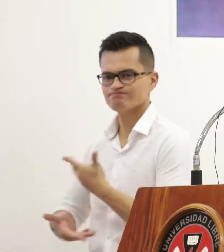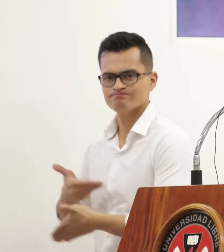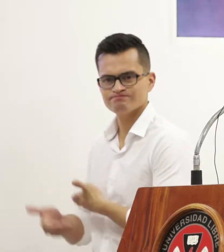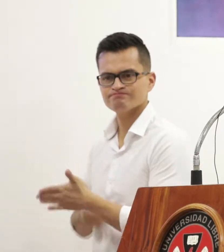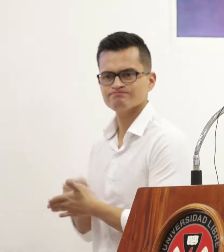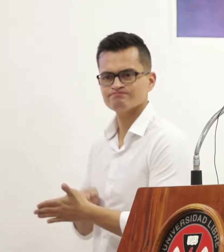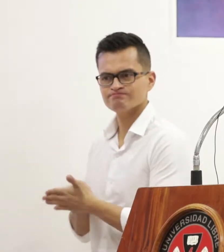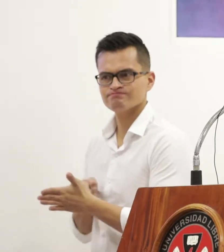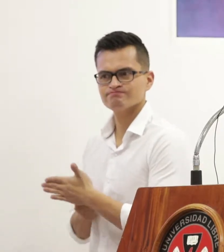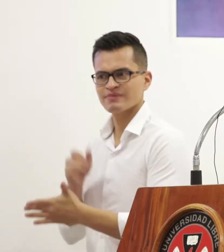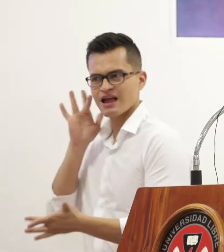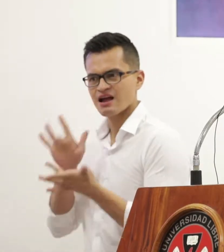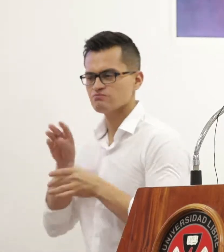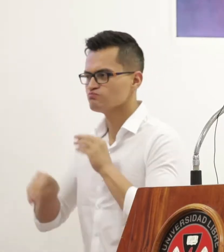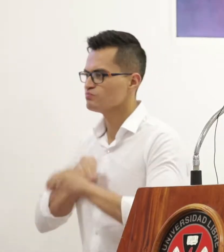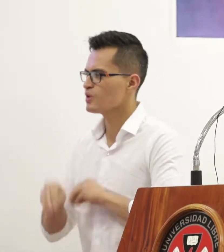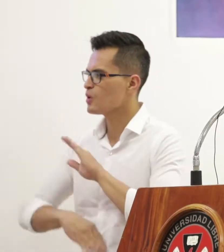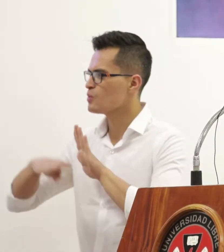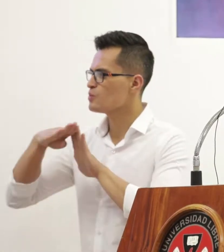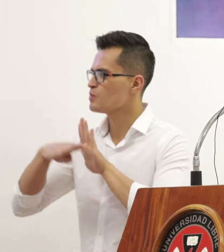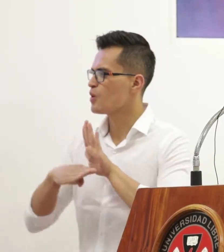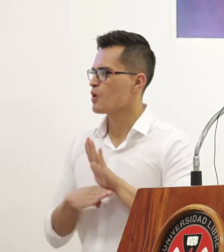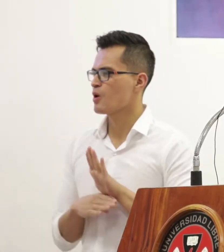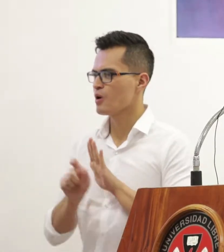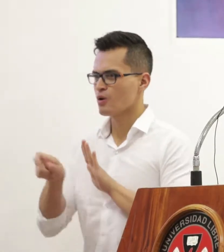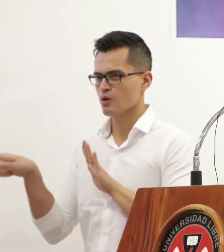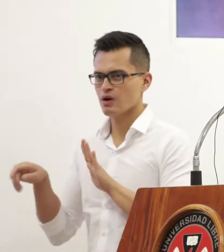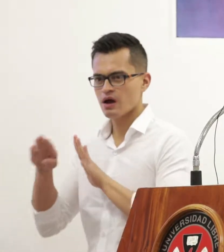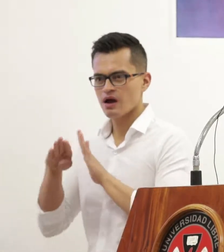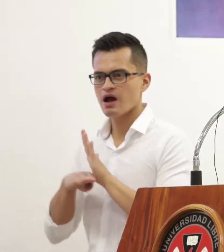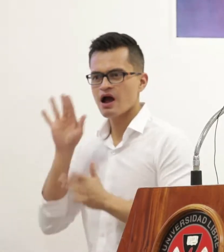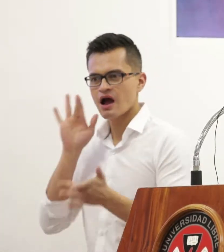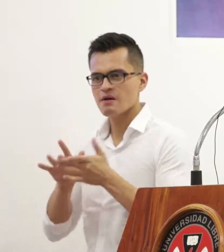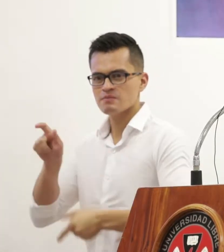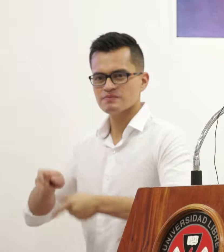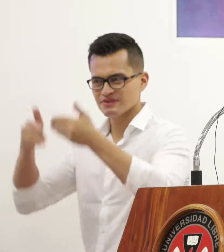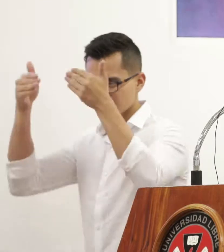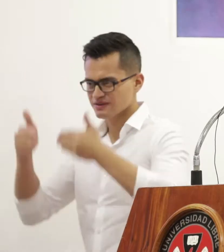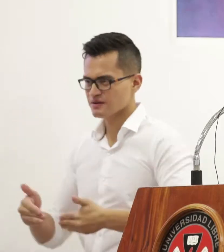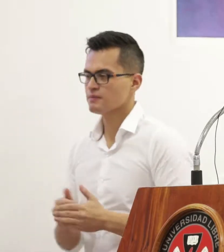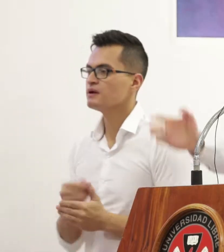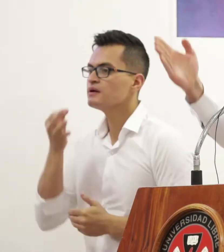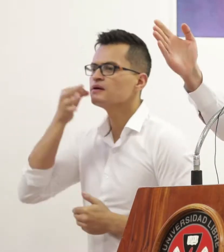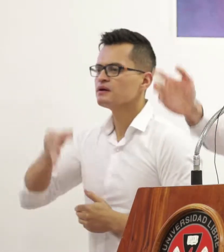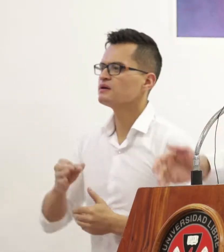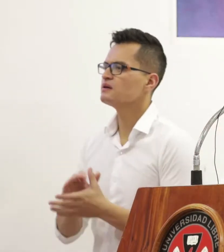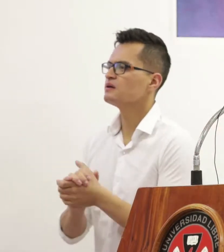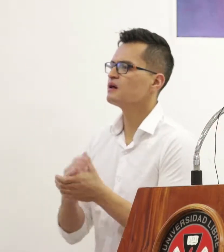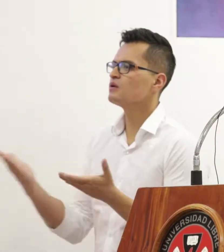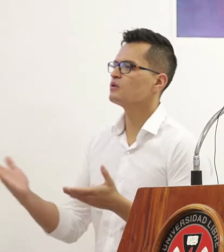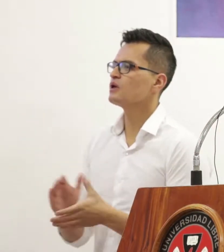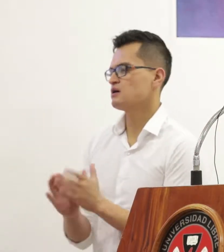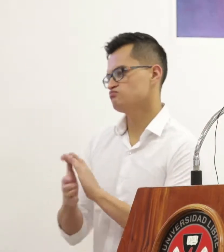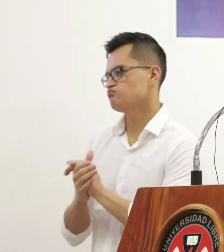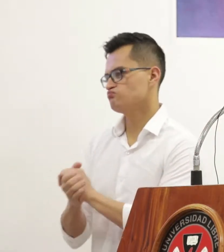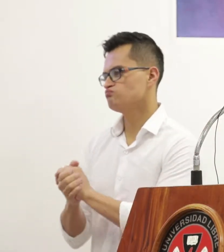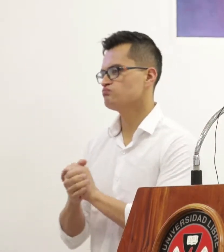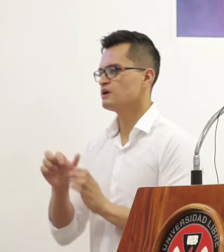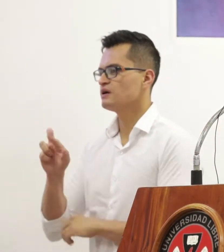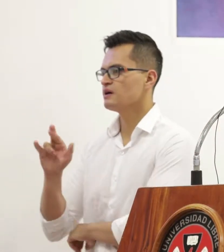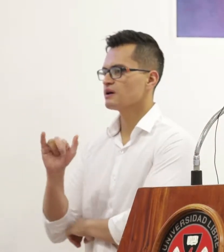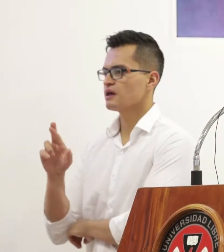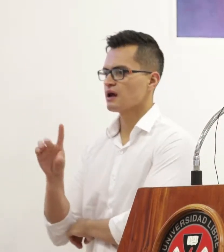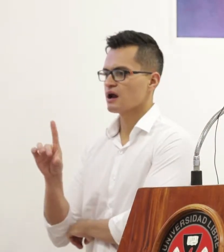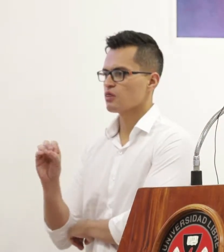de políticas públicas para las personas con discapacidad, y yo quiero saludar aquí a mi amigo y hermano Ricardo